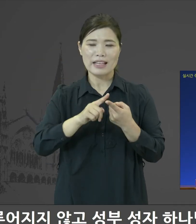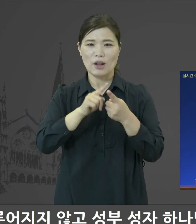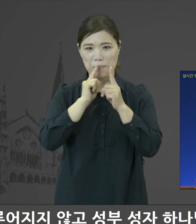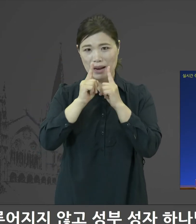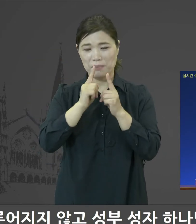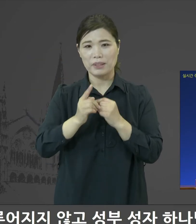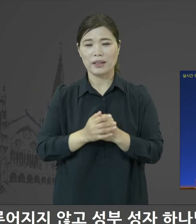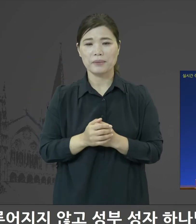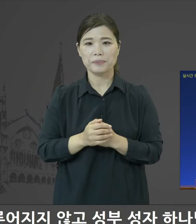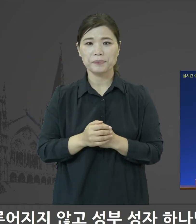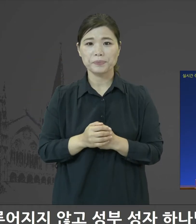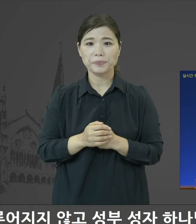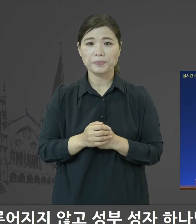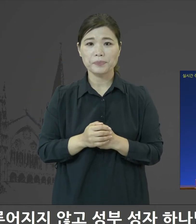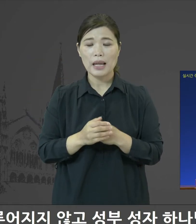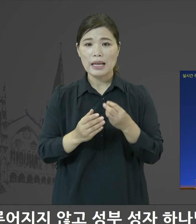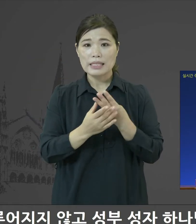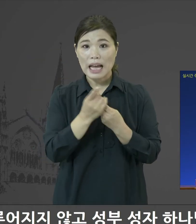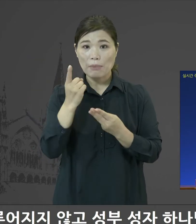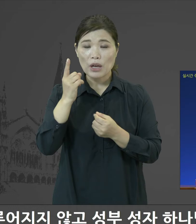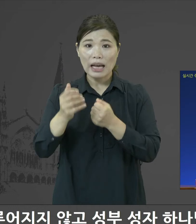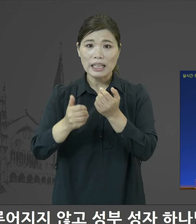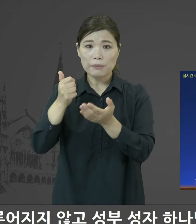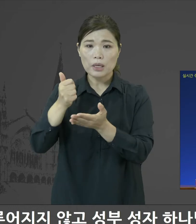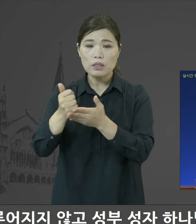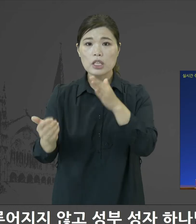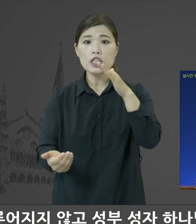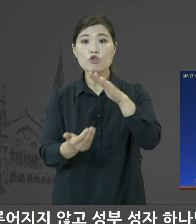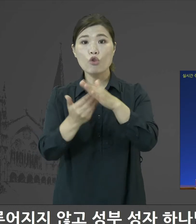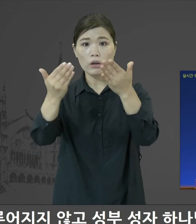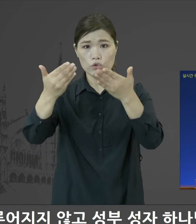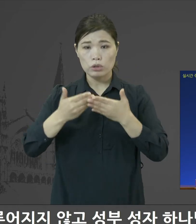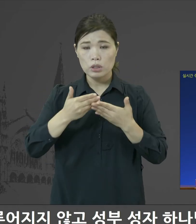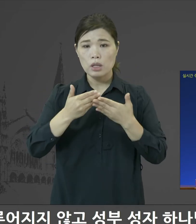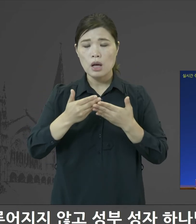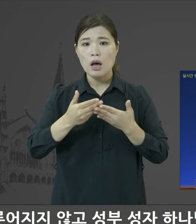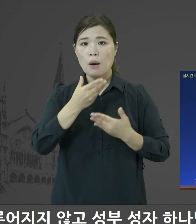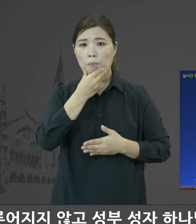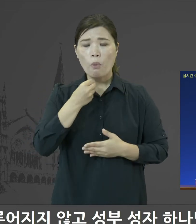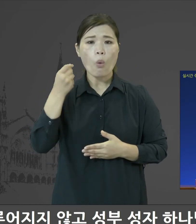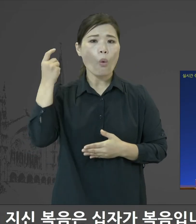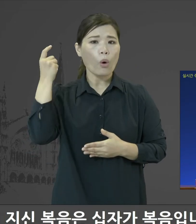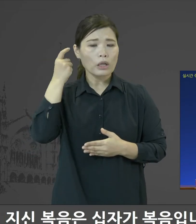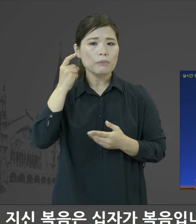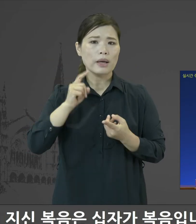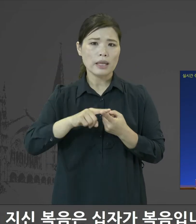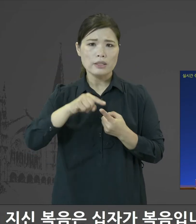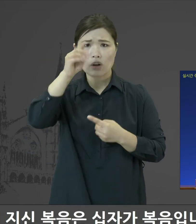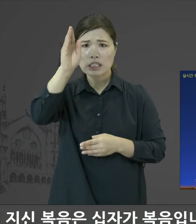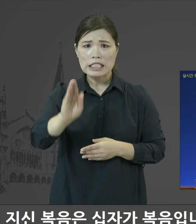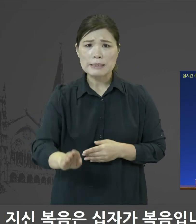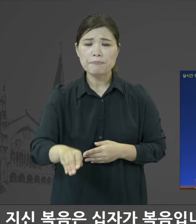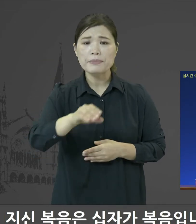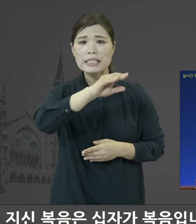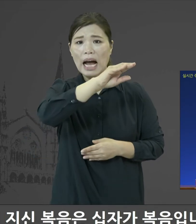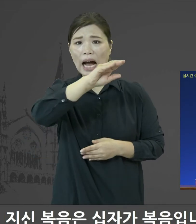거죠. 삼위 하나님이 이루신 구원의 복음 가운데 십자가의 복음은 그 중에 가장 중심에 있는,